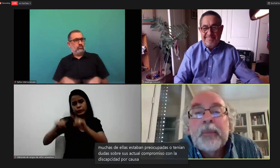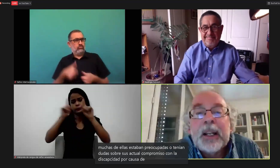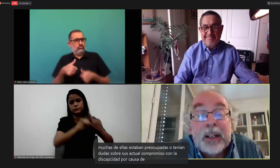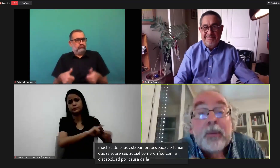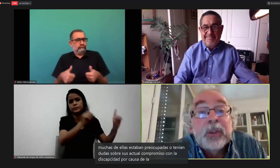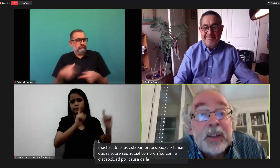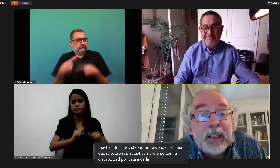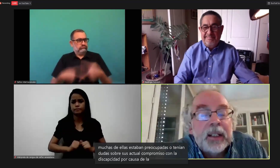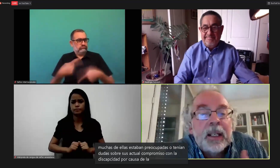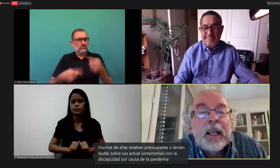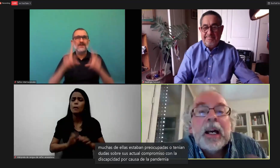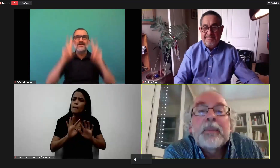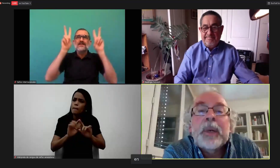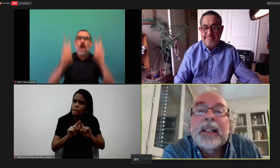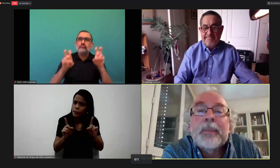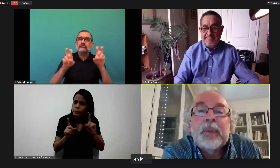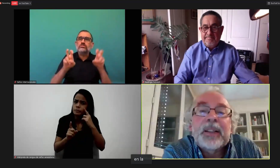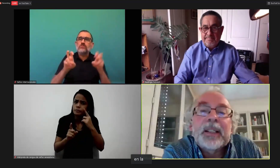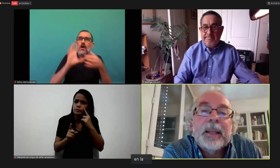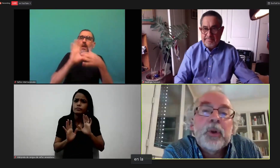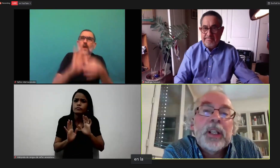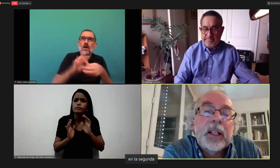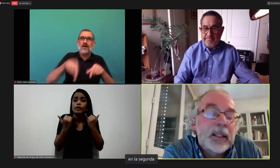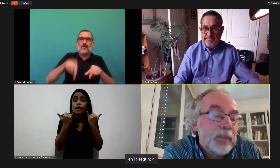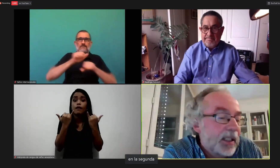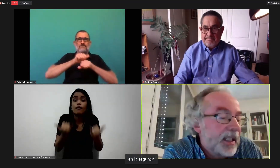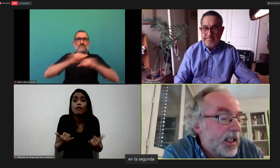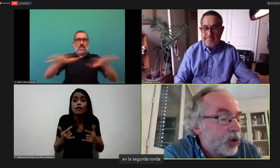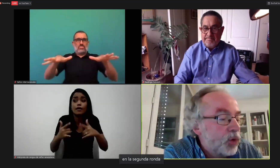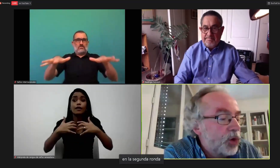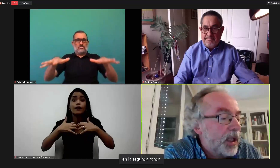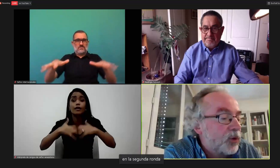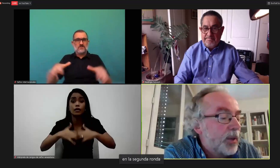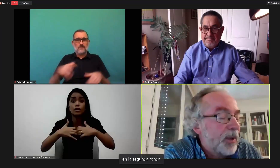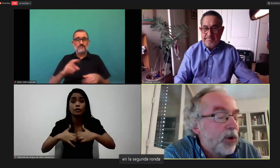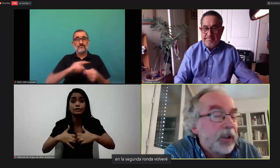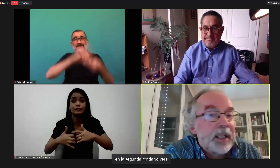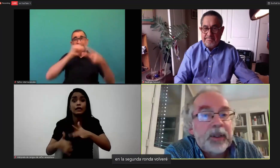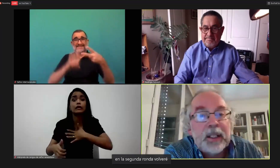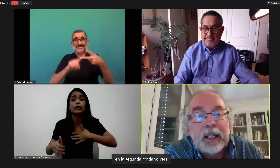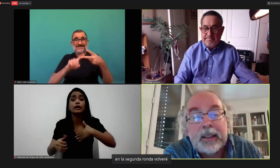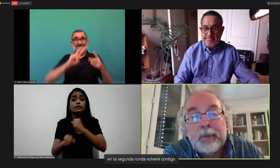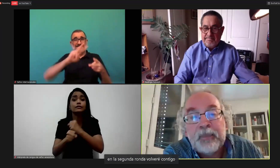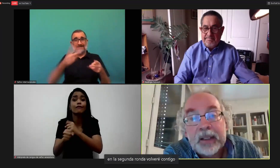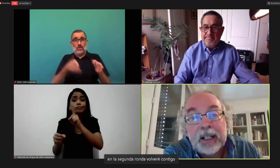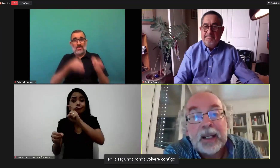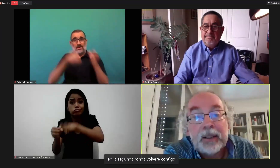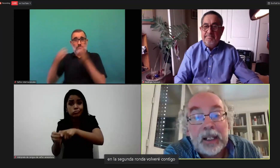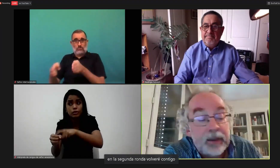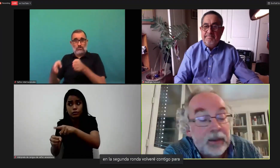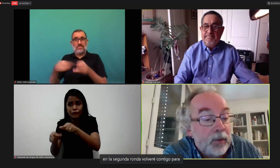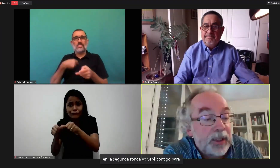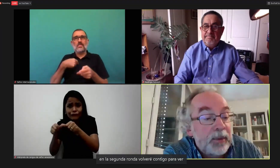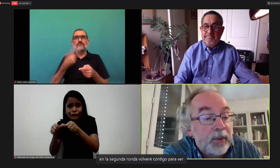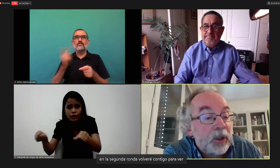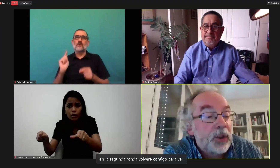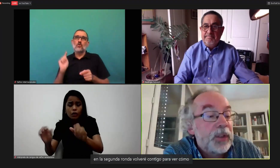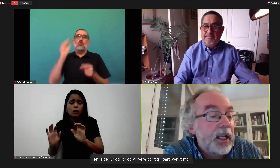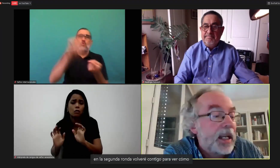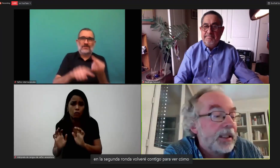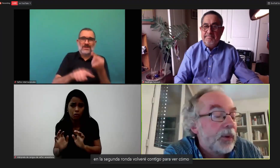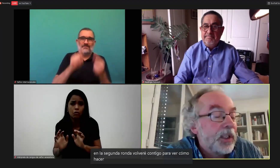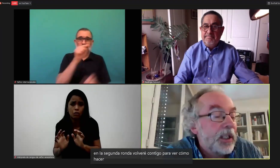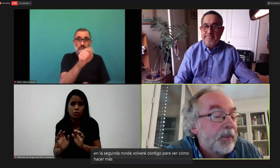para hacerlo más fácil para las empresas que puedan mantener a sus empleados con discapacidad, tal y como también